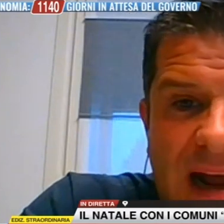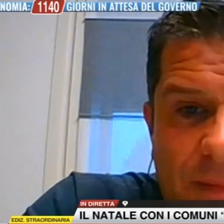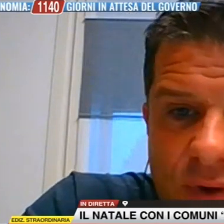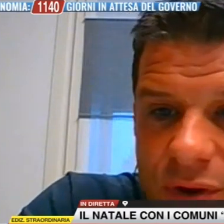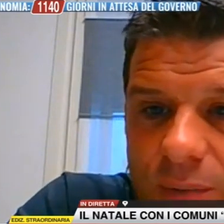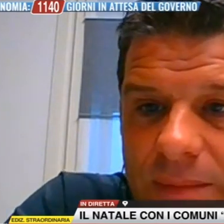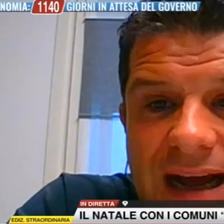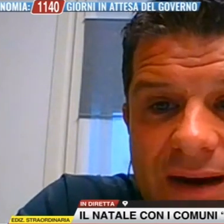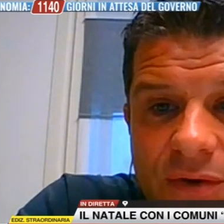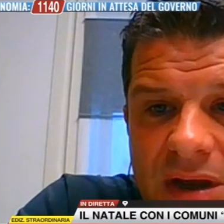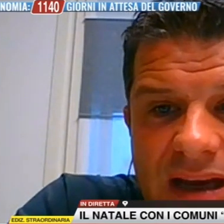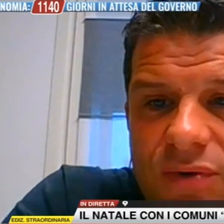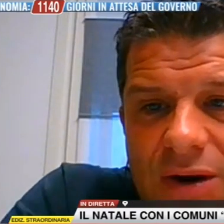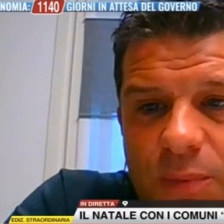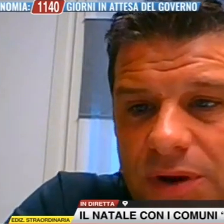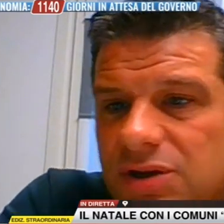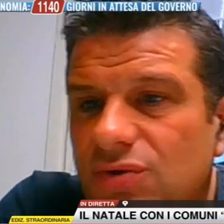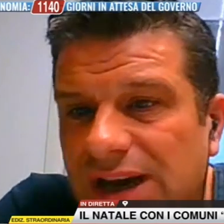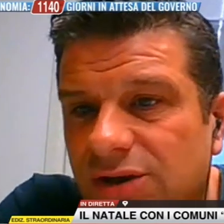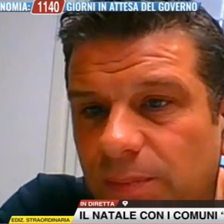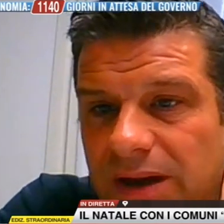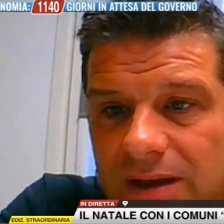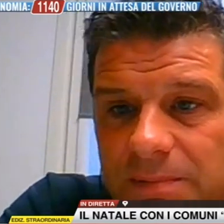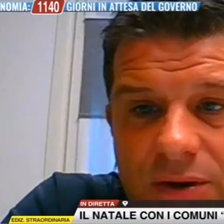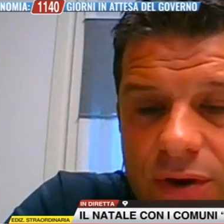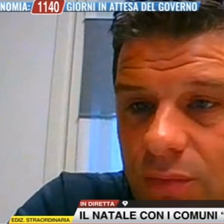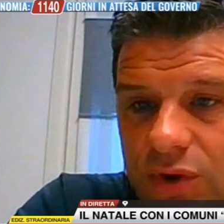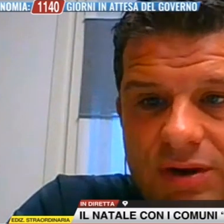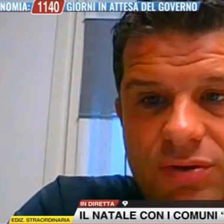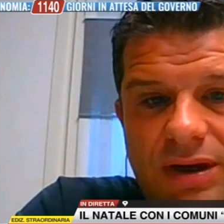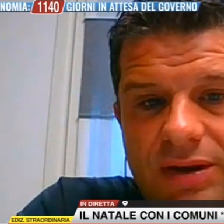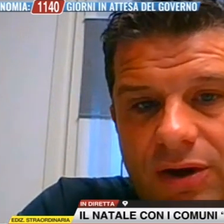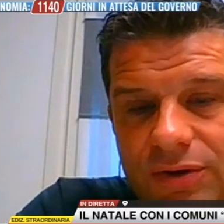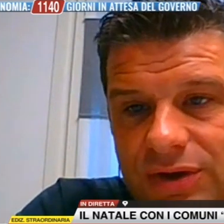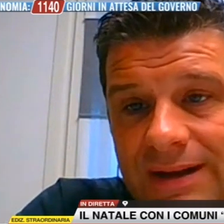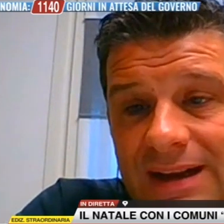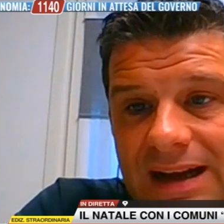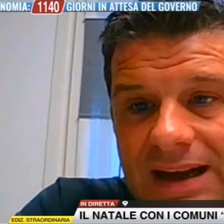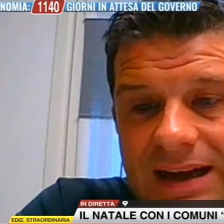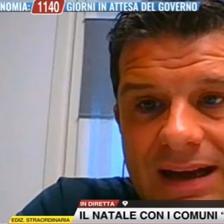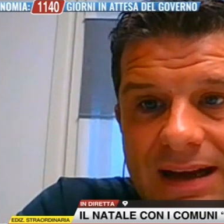per Napoli, Roma, Milano, che non hanno poi nessun senso per i piccoli comuni del nostro territorio. Cioè